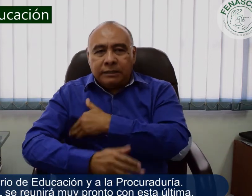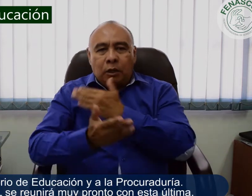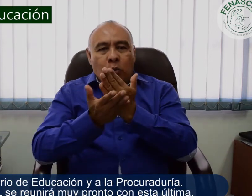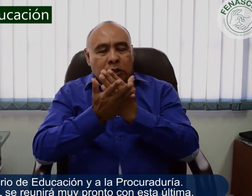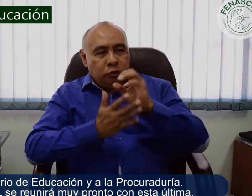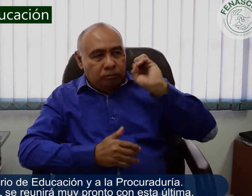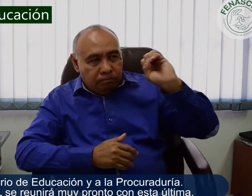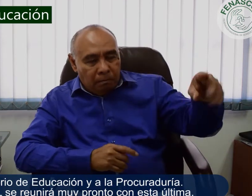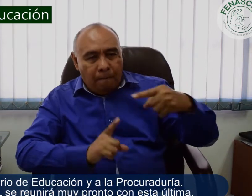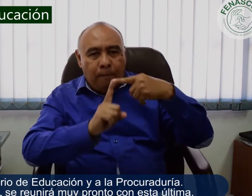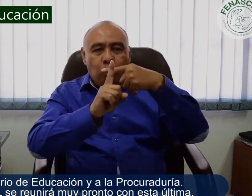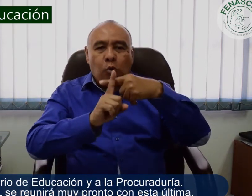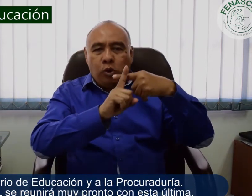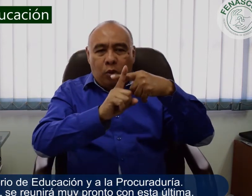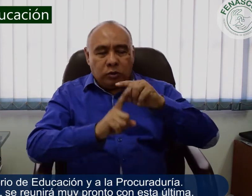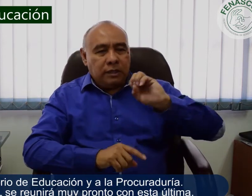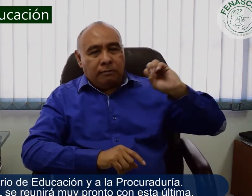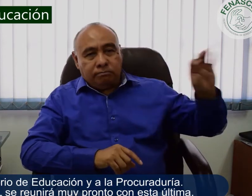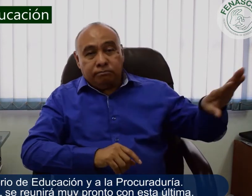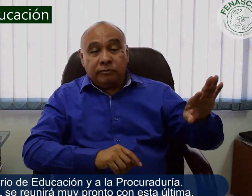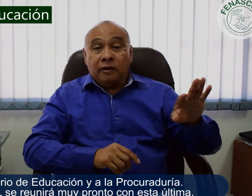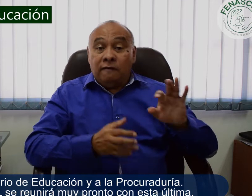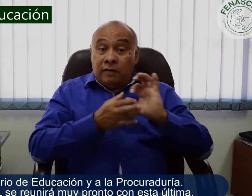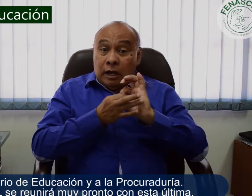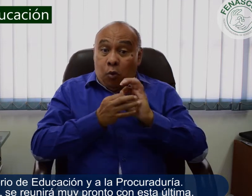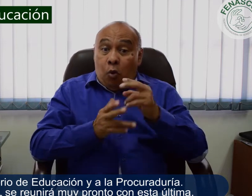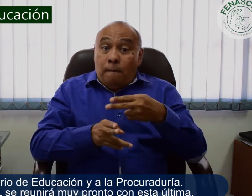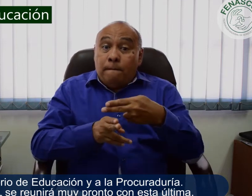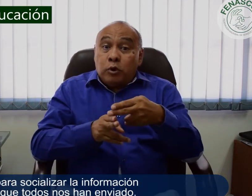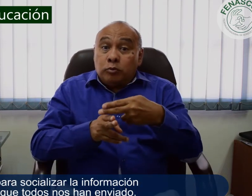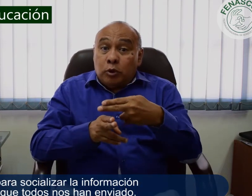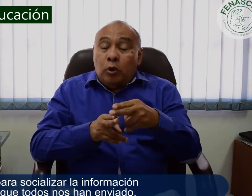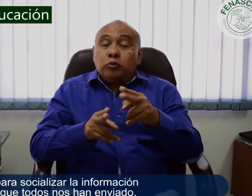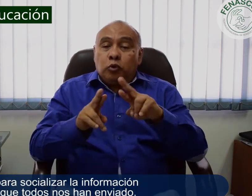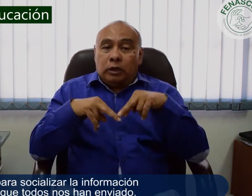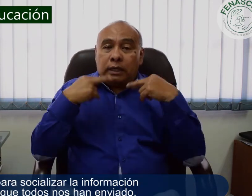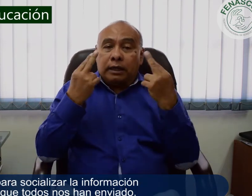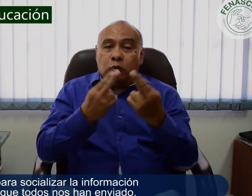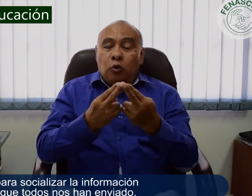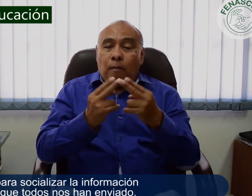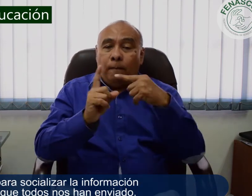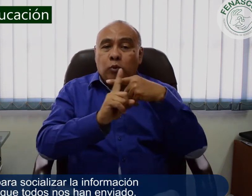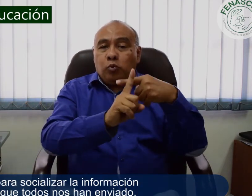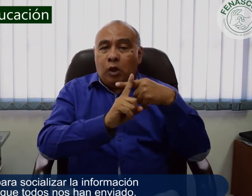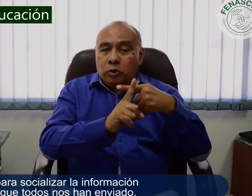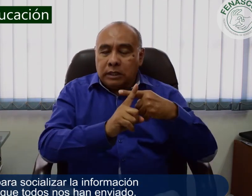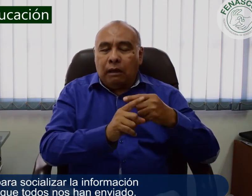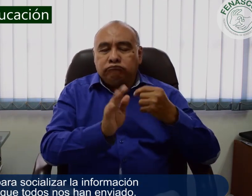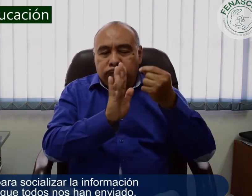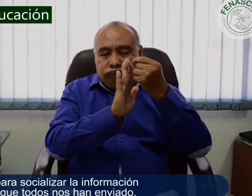y a la Procuraduría. FENASCOL se reunirá muy pronto con esta última para socializar la información que todos